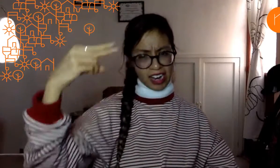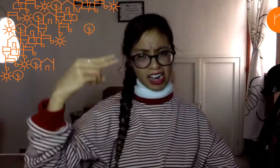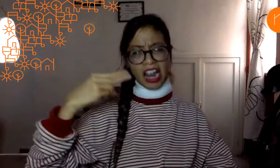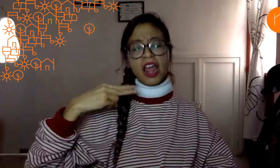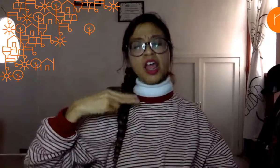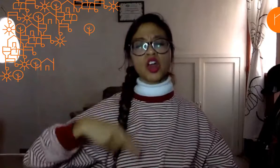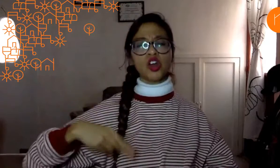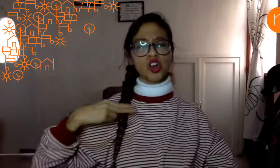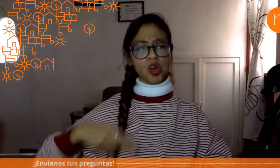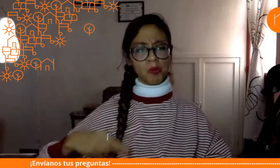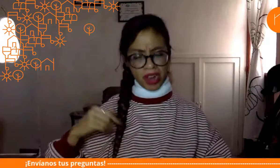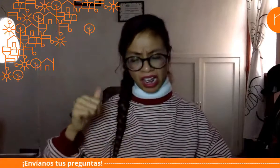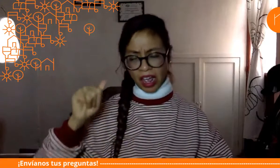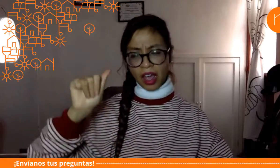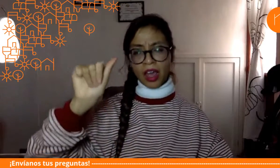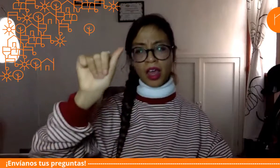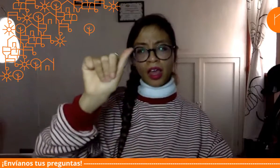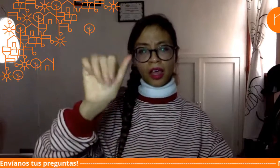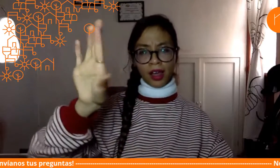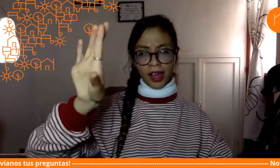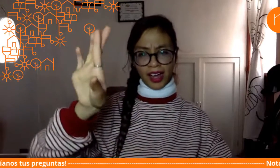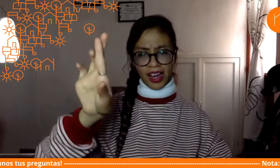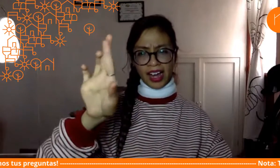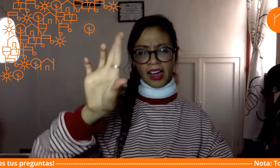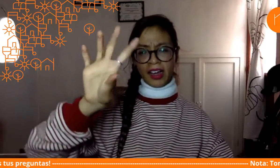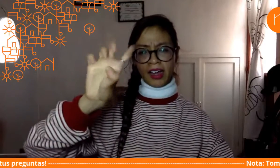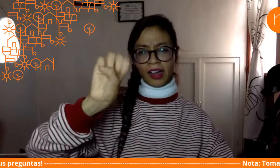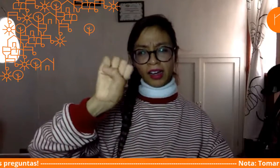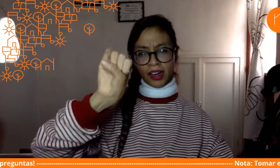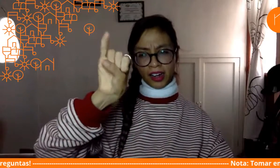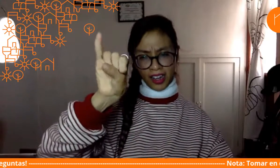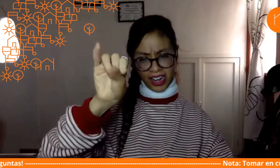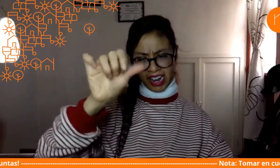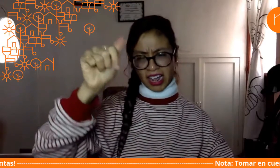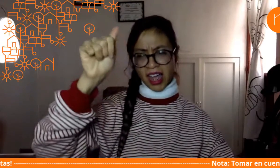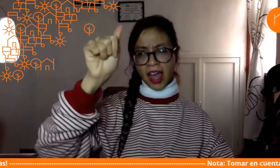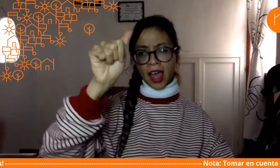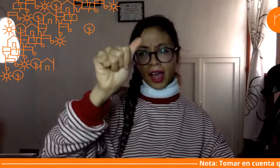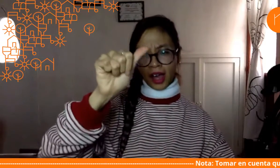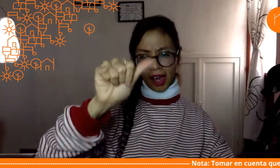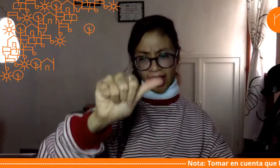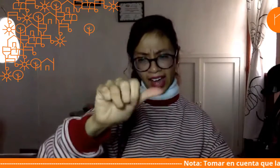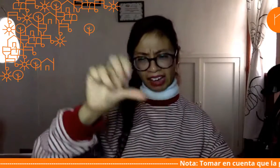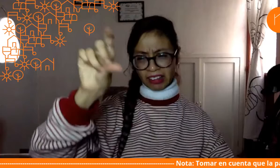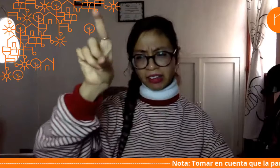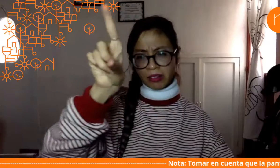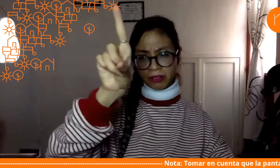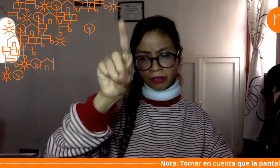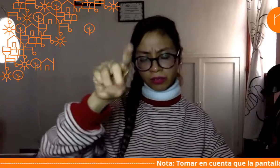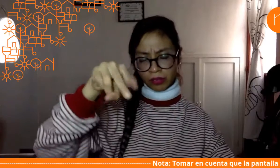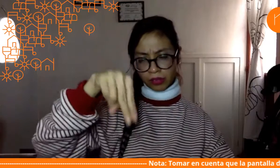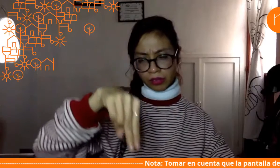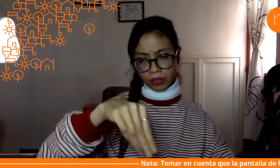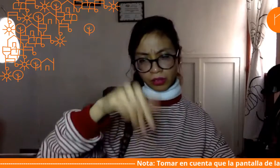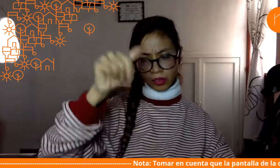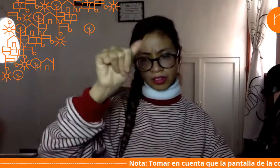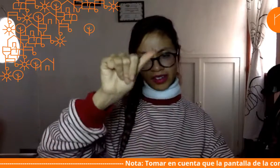N, nombre, A, T, A,